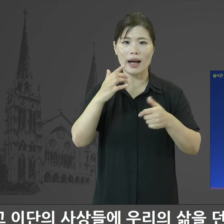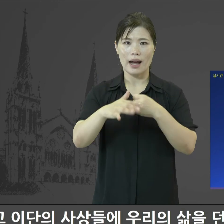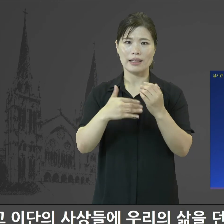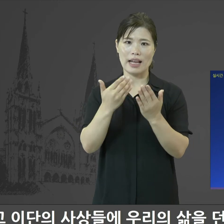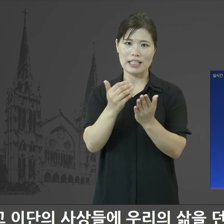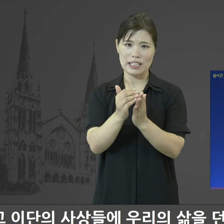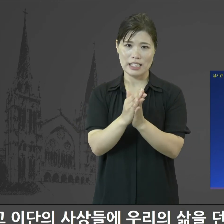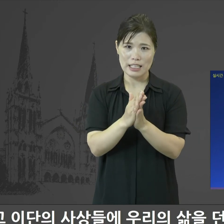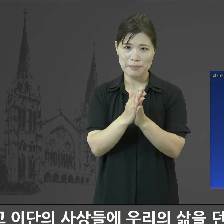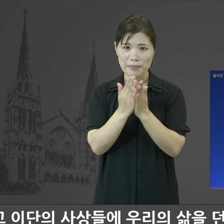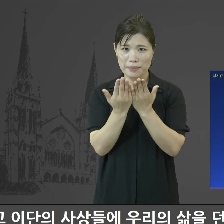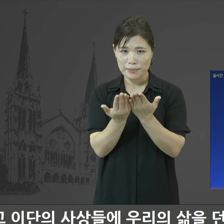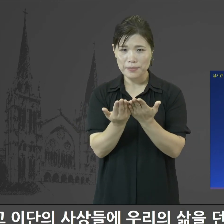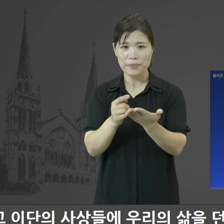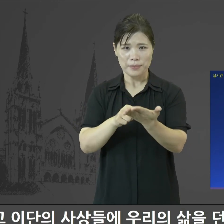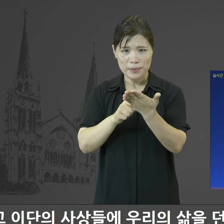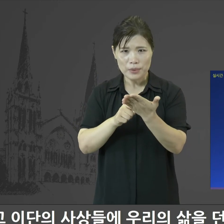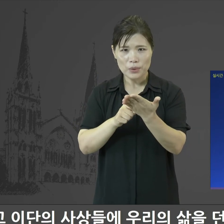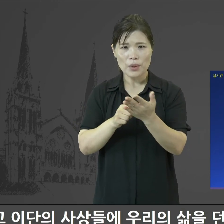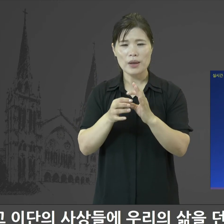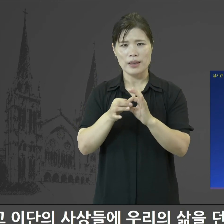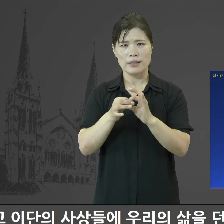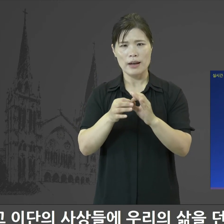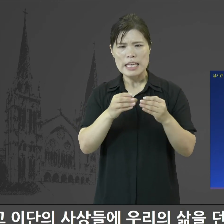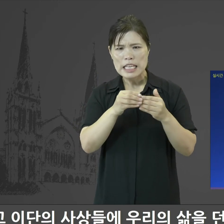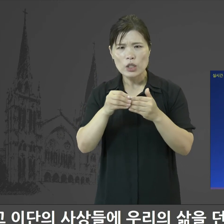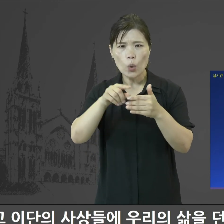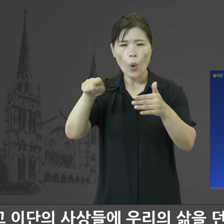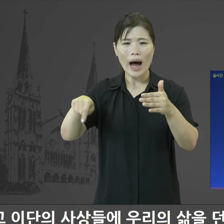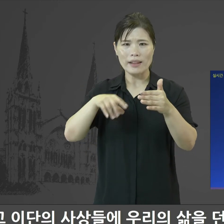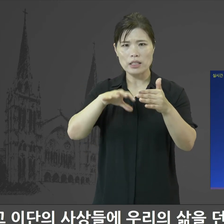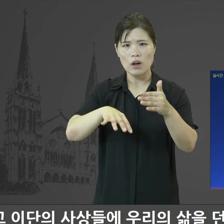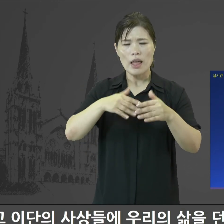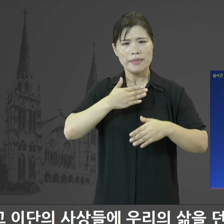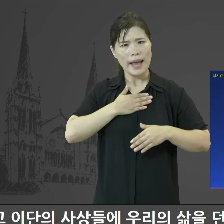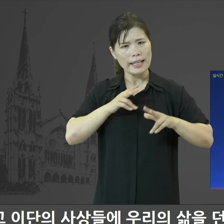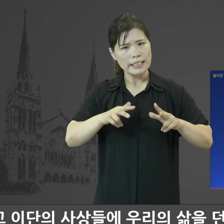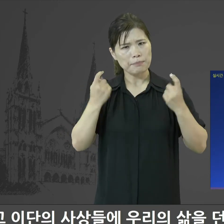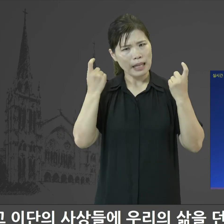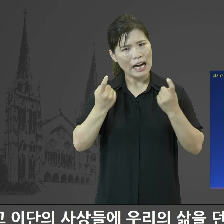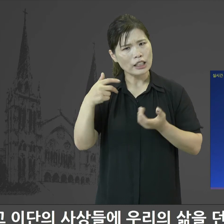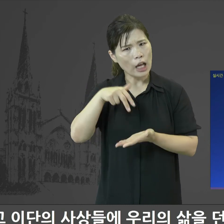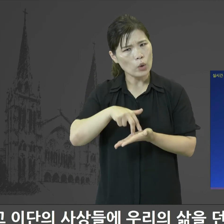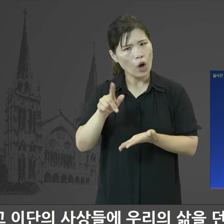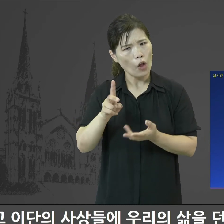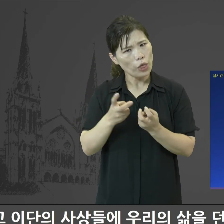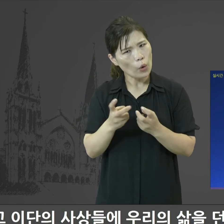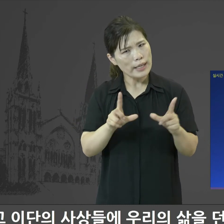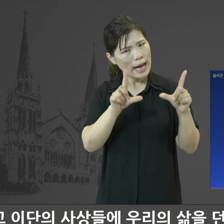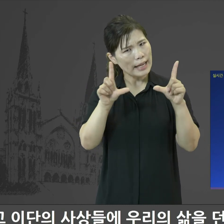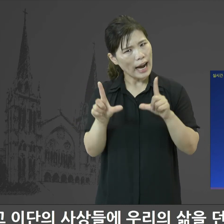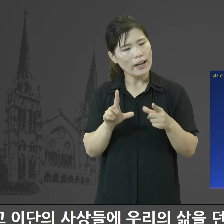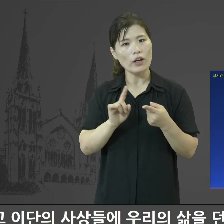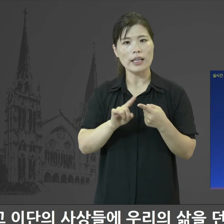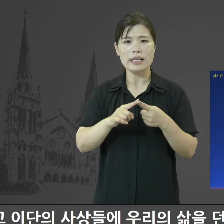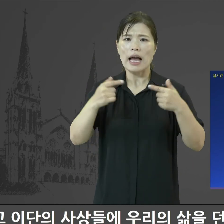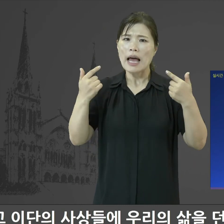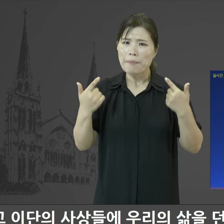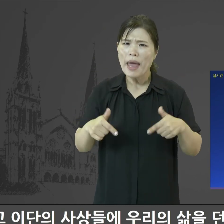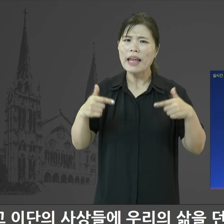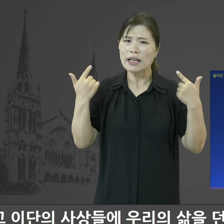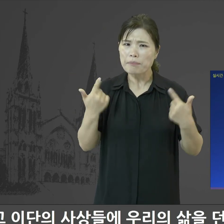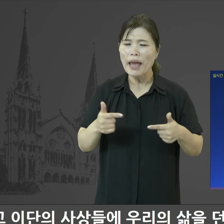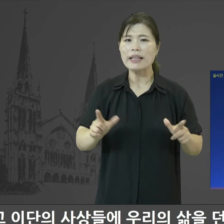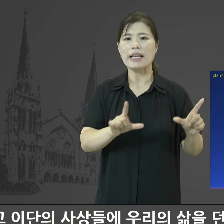쫓아서 나그네로서의 나의 삶을 살아가면서 내가 오늘 어떻게 살아야 할 것인지 하루하루 나를 인도하는 삶 속에 나를 바쳐서